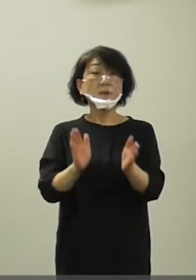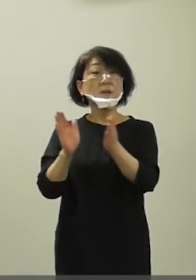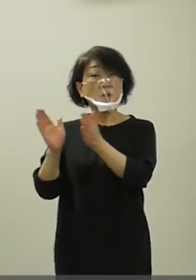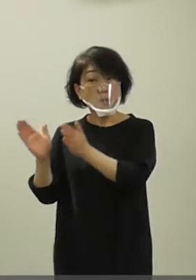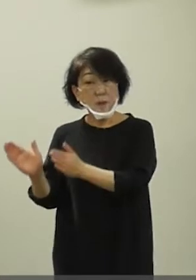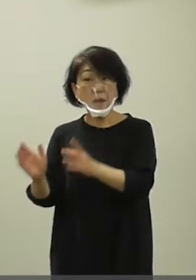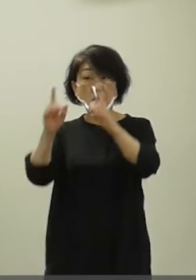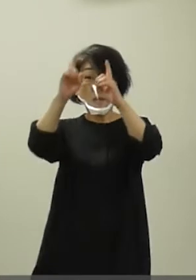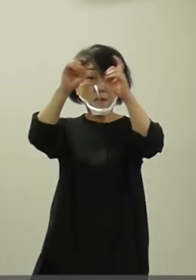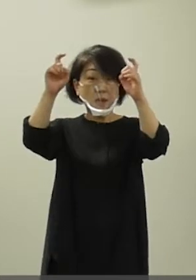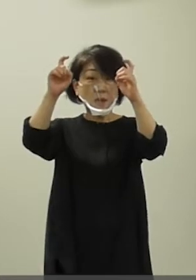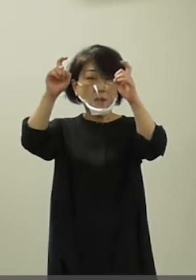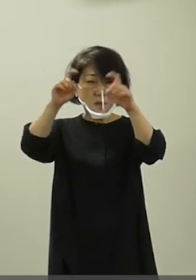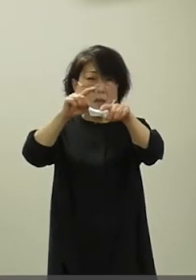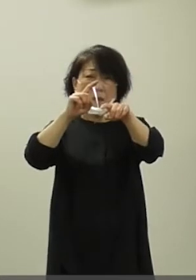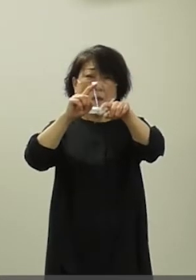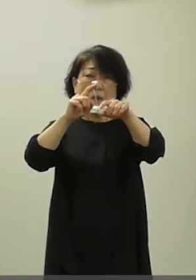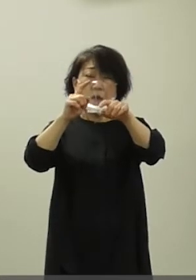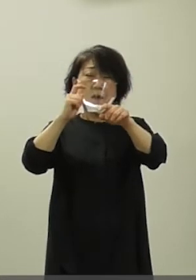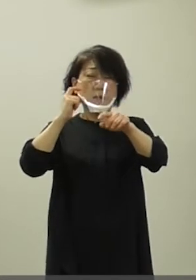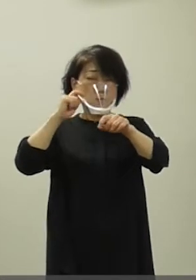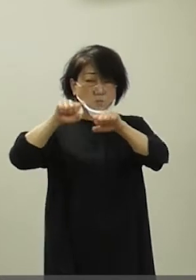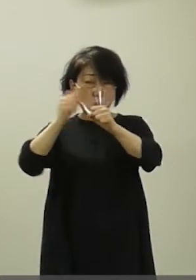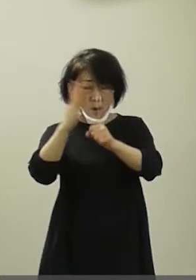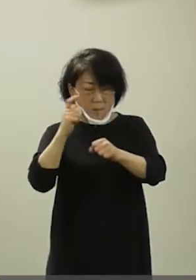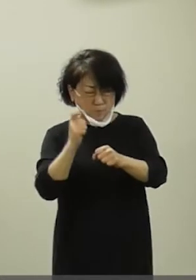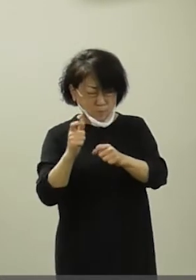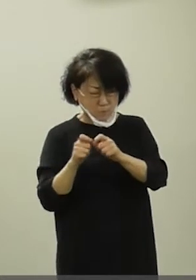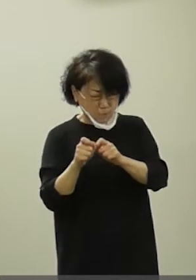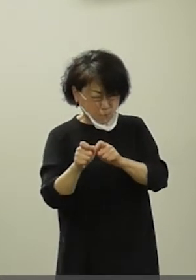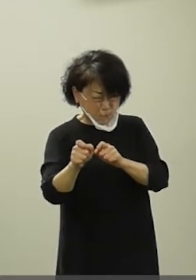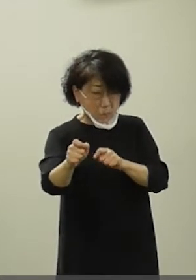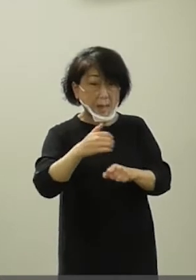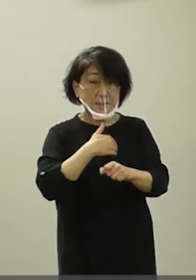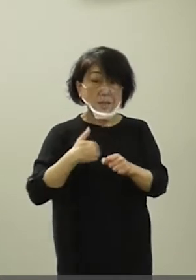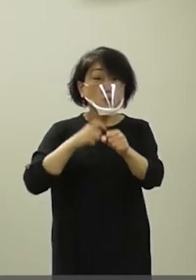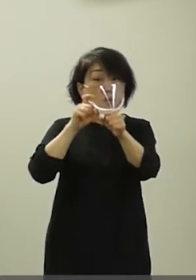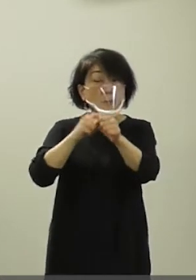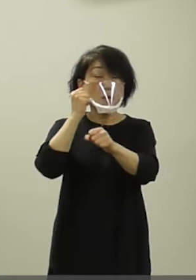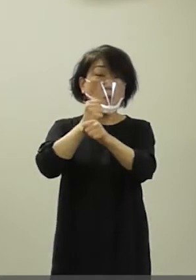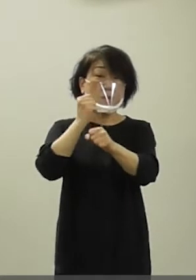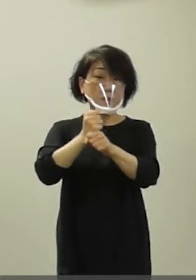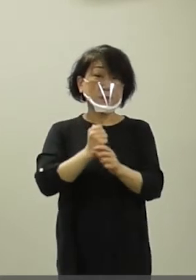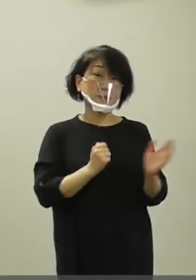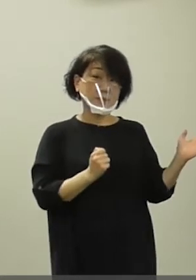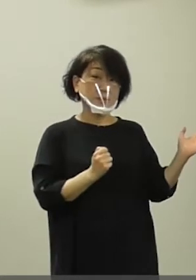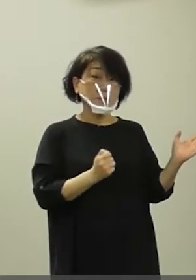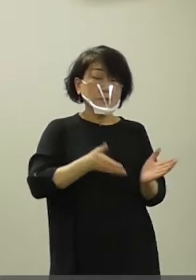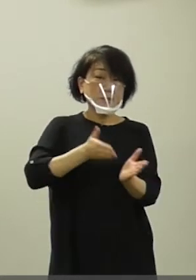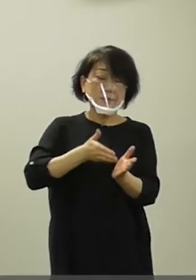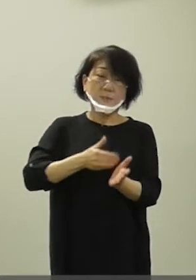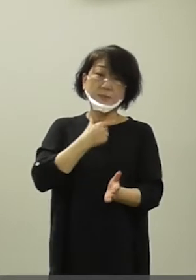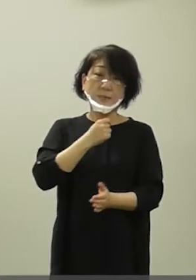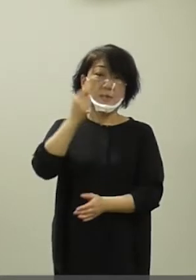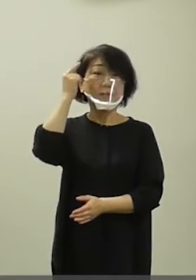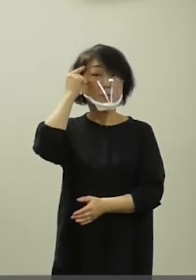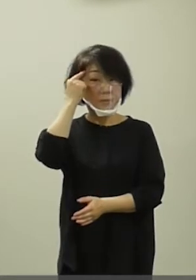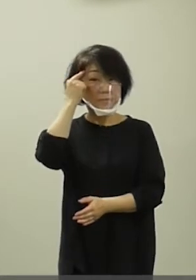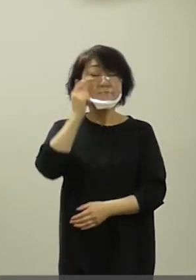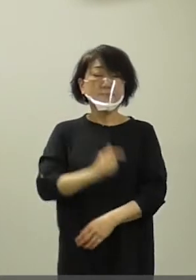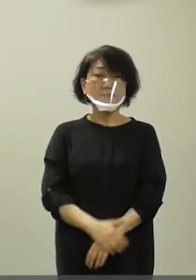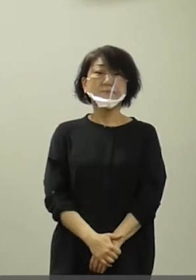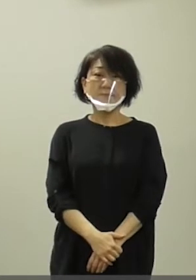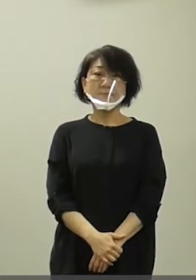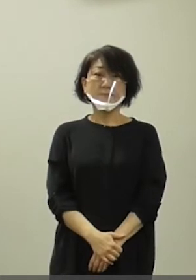選手かつ長寿命化工事耐震工事でございますけどこちらについてイメージていると思います